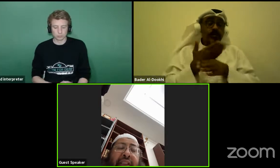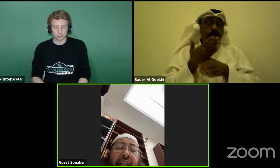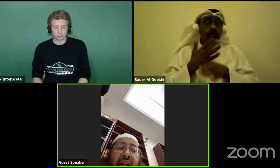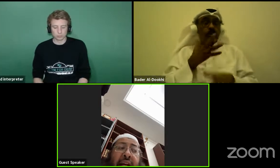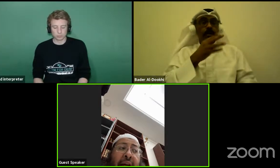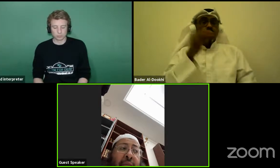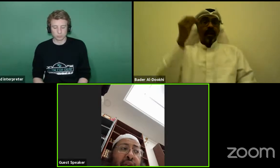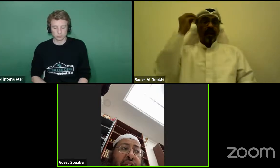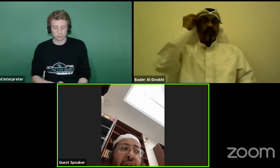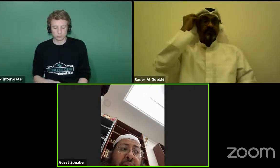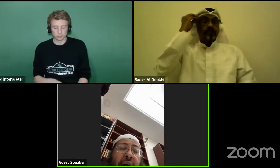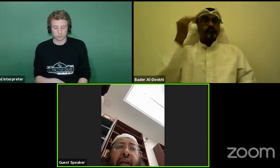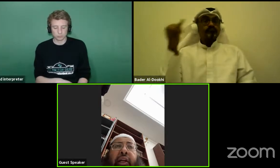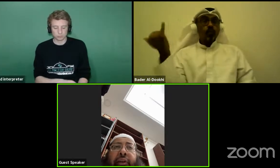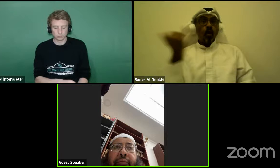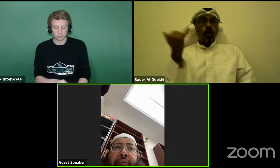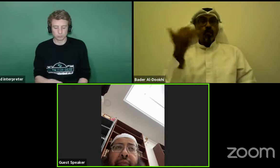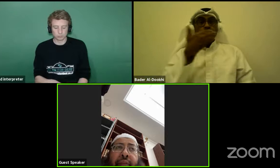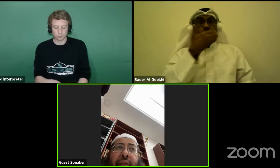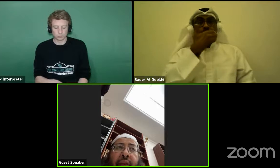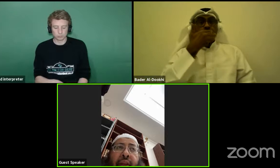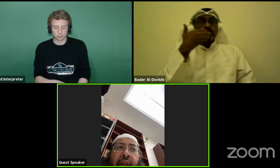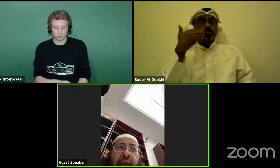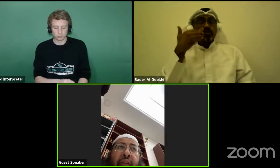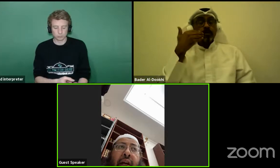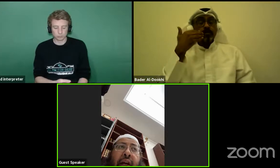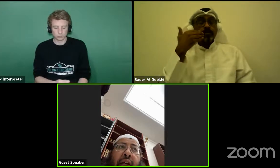أهمية الصيام في الشرائع.